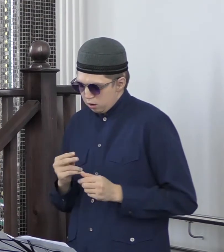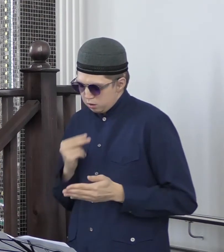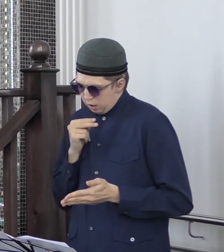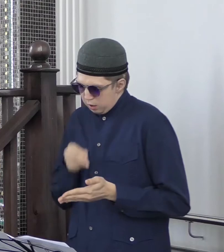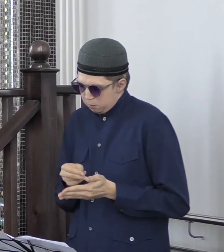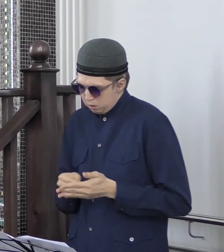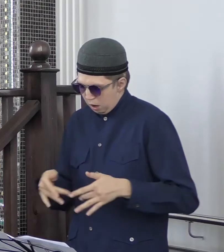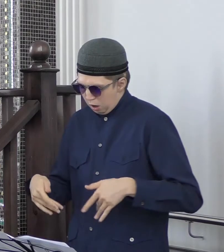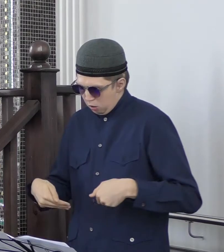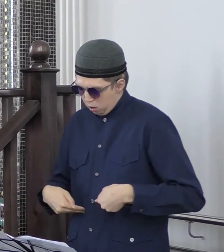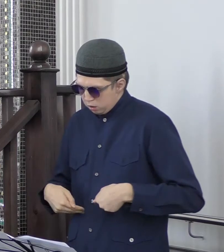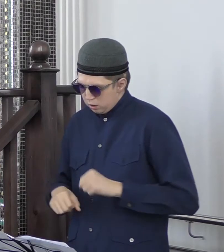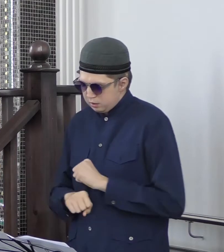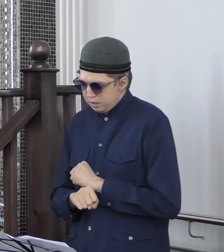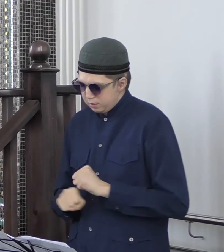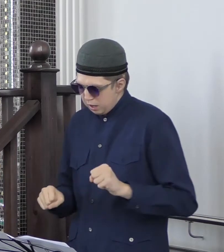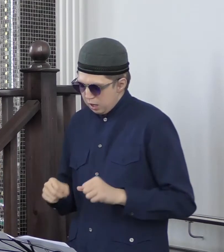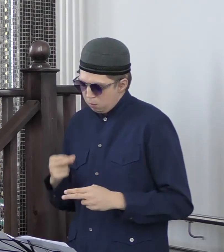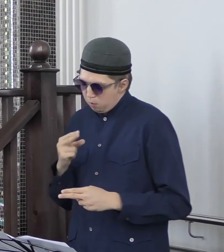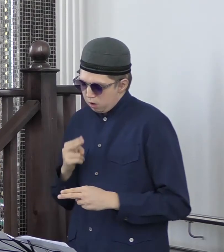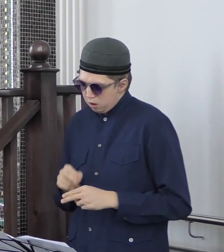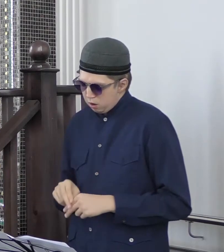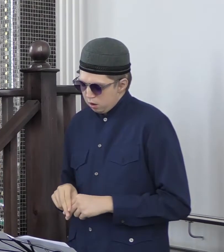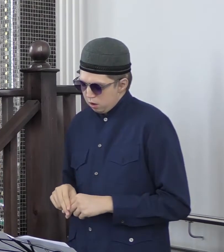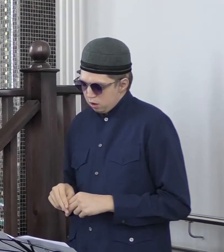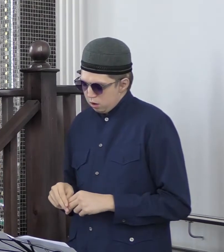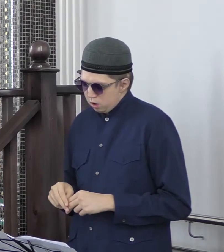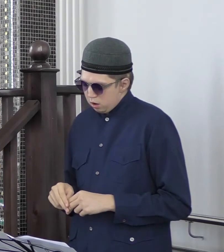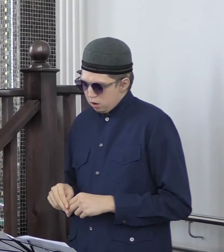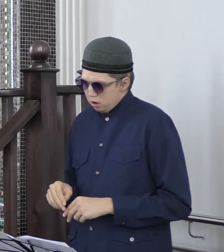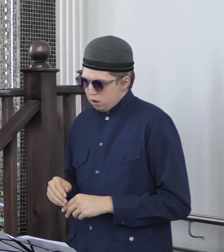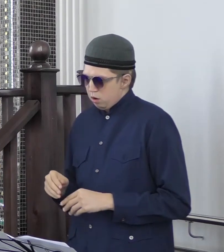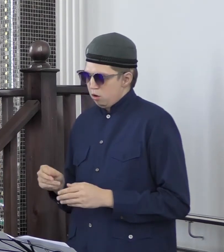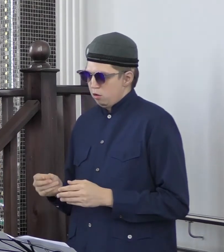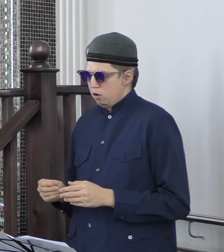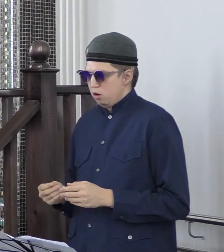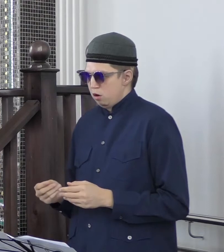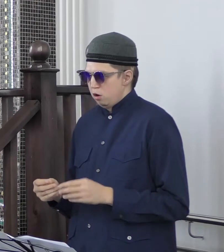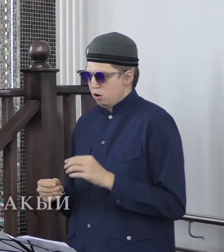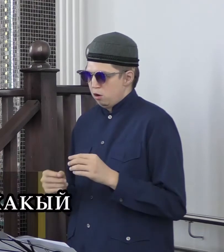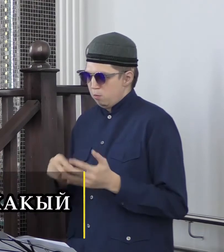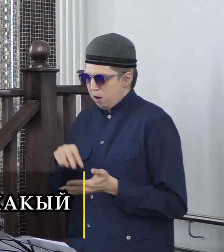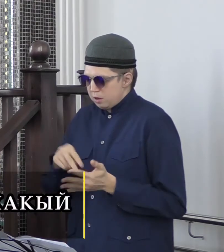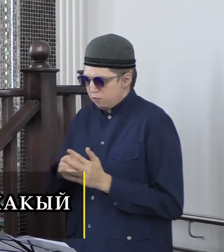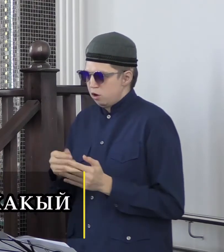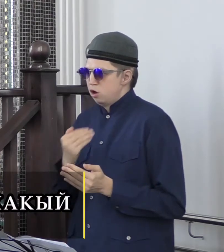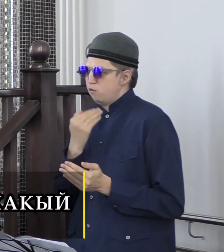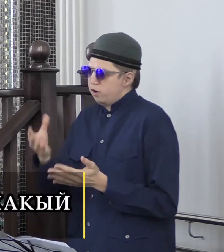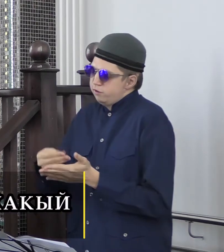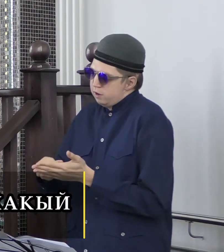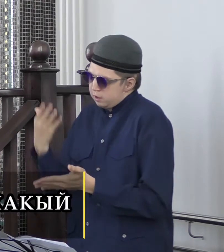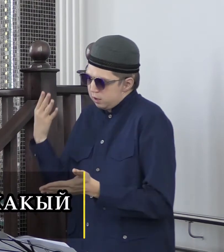хотим достичь того, что мы планировали свои цели, то что надо делать? Помогать